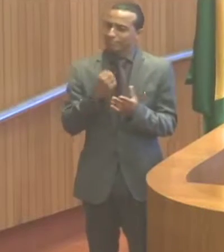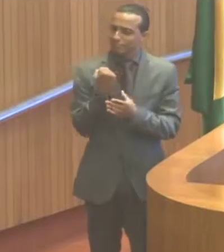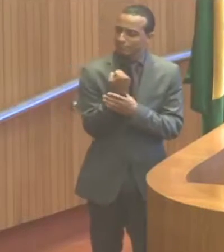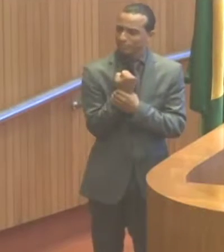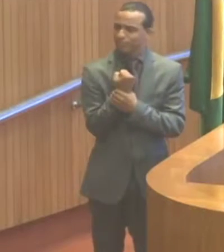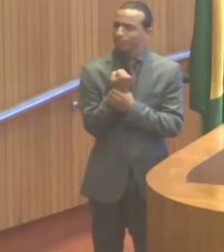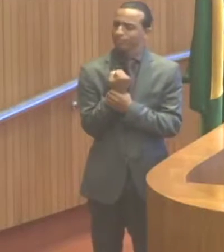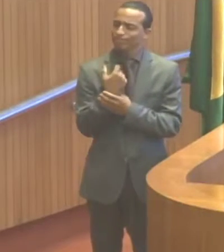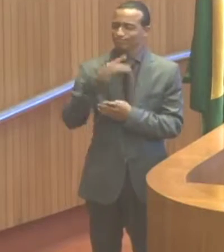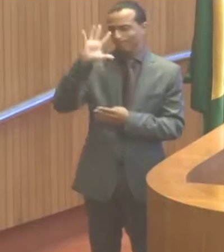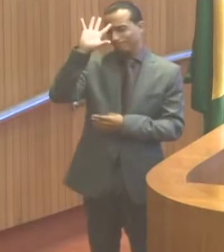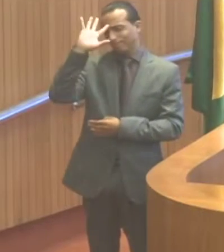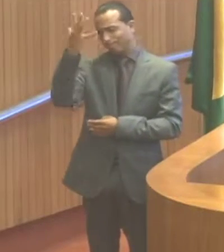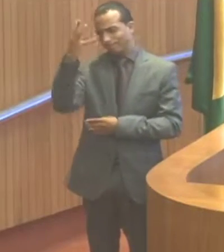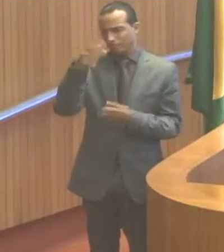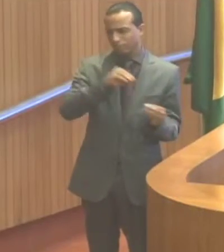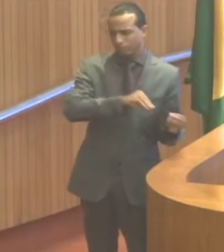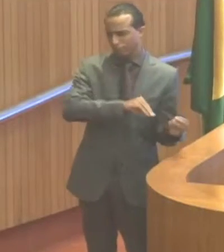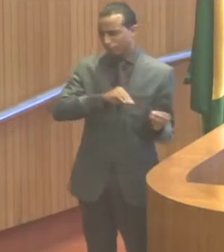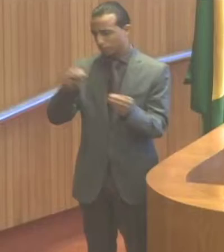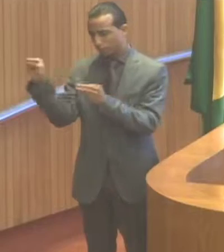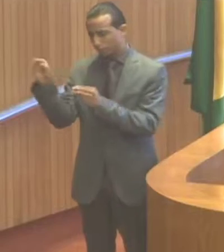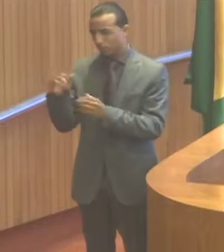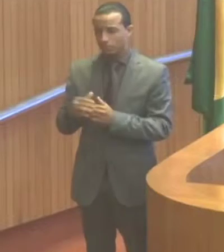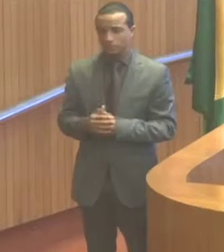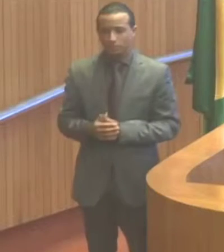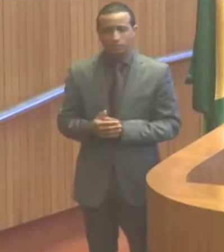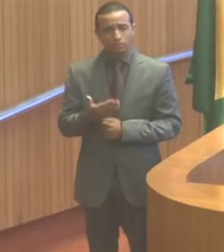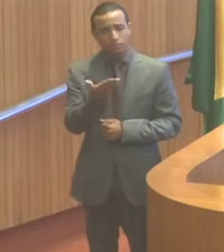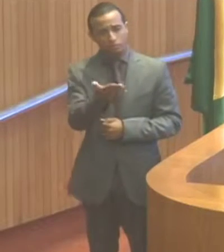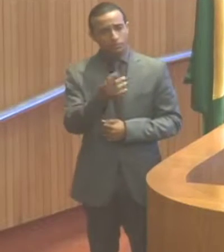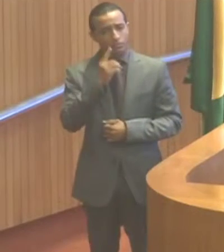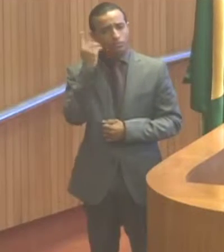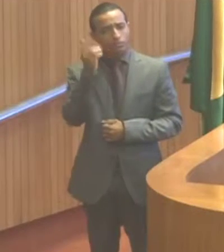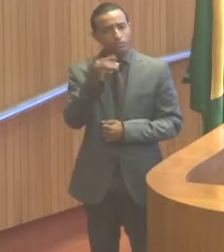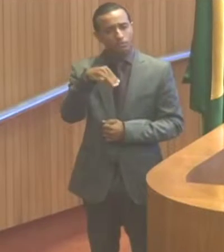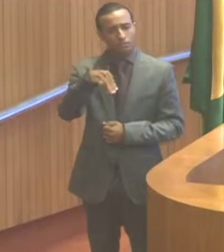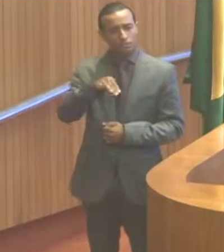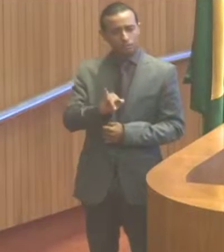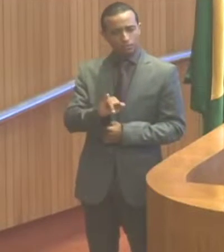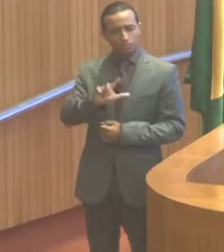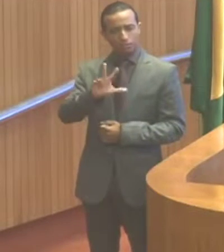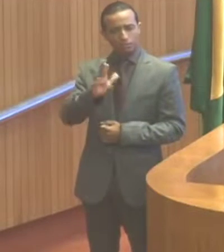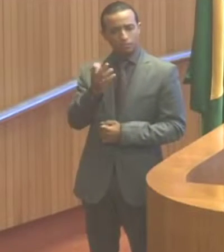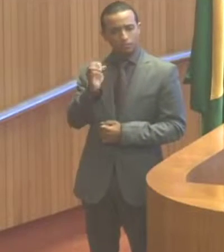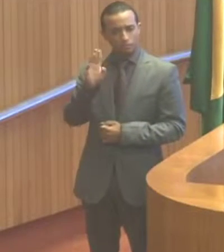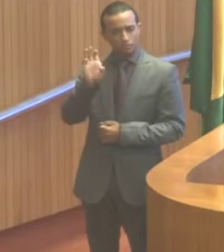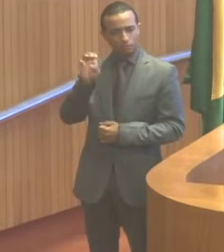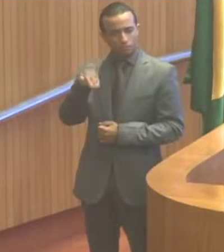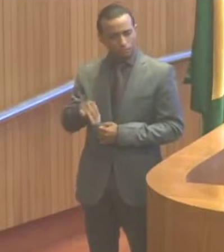segurança. Portanto, presidente, eu quero deixar esse registro. Deputado Milhomem.